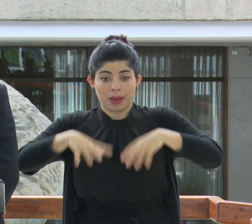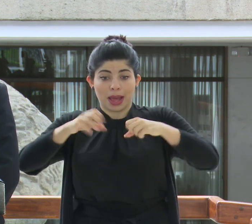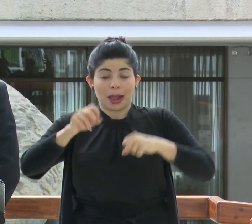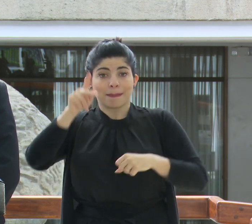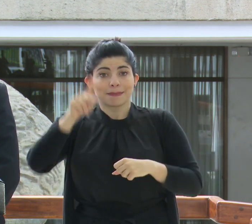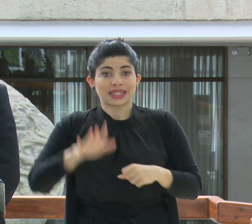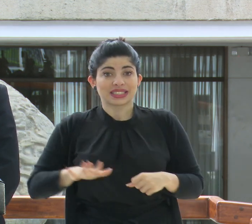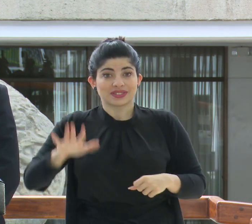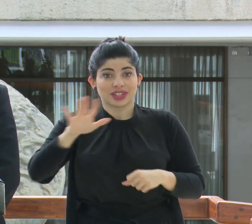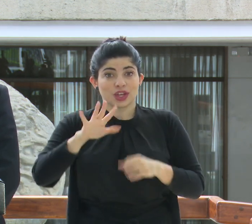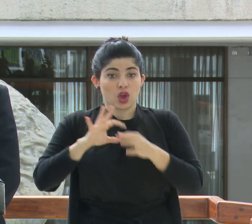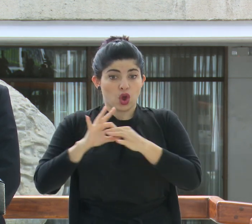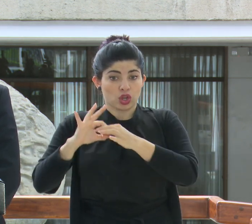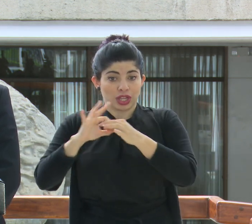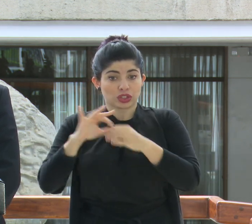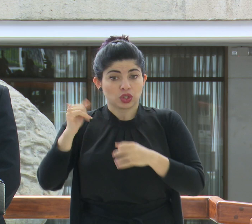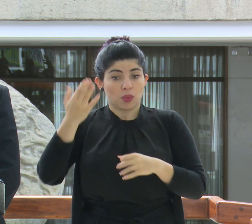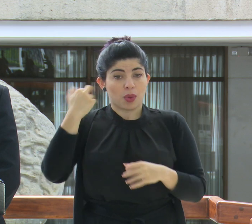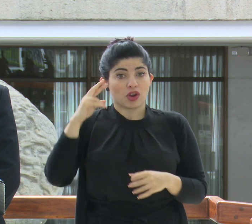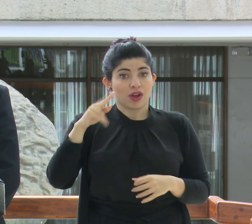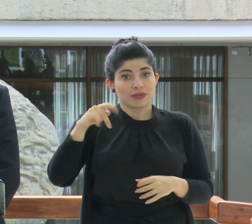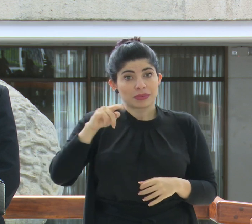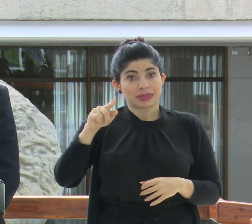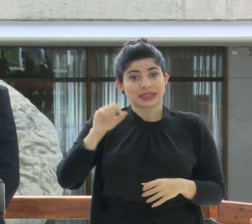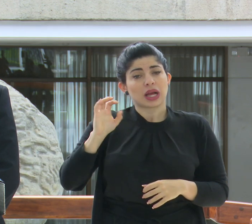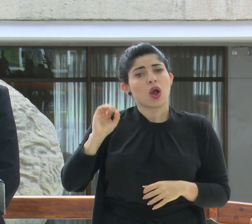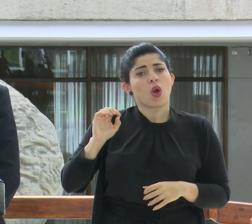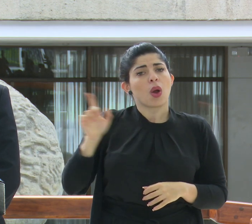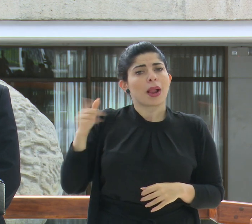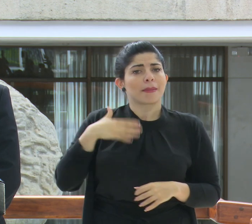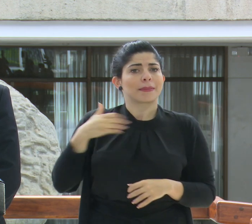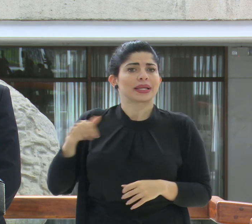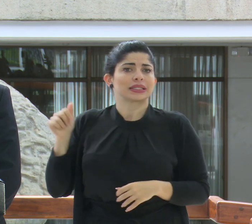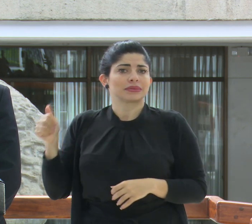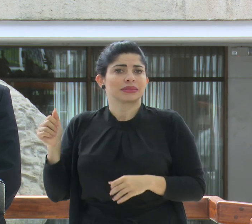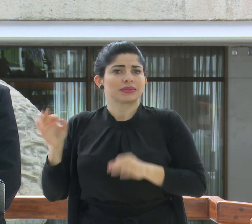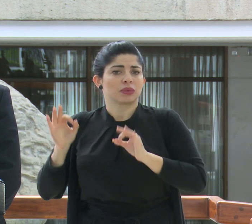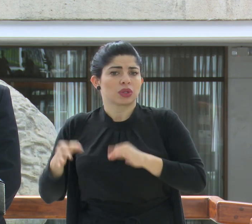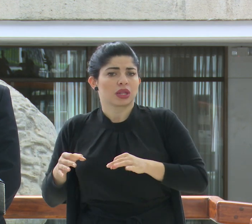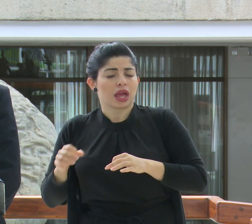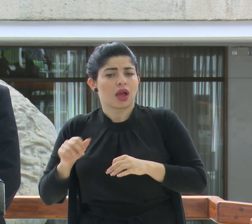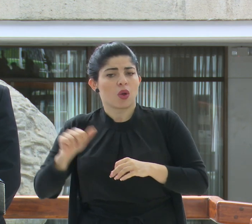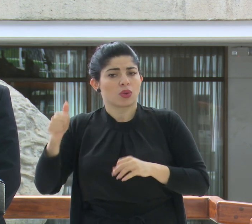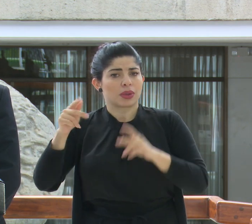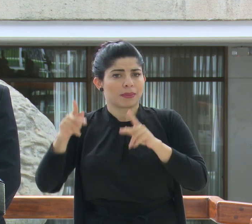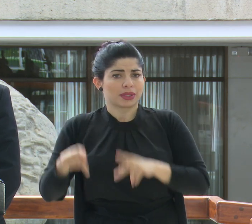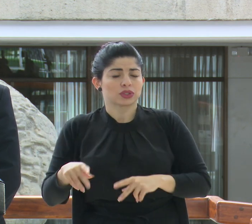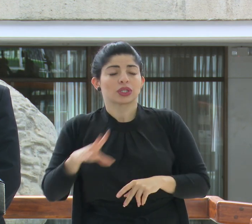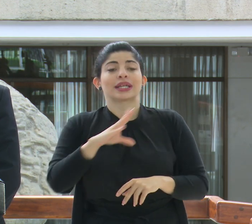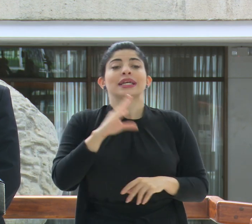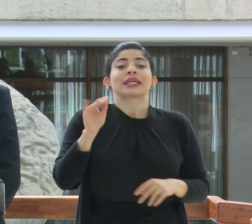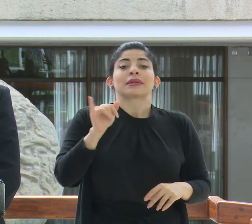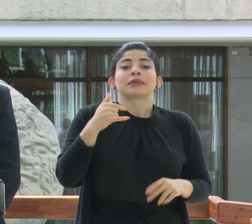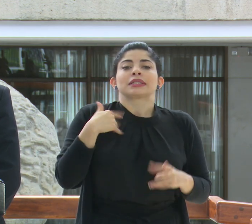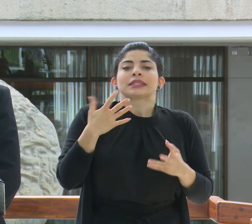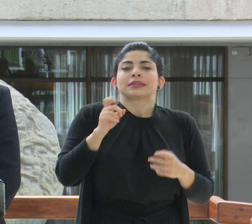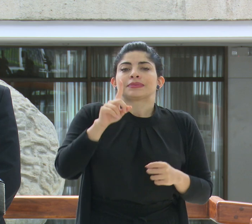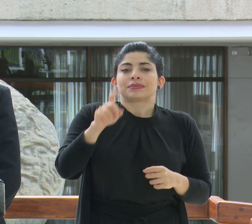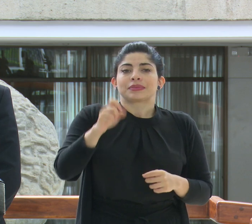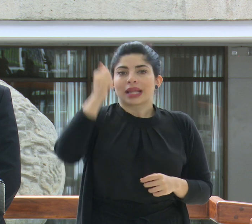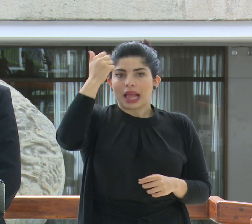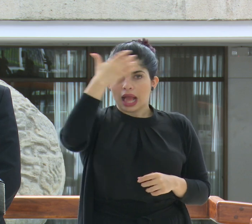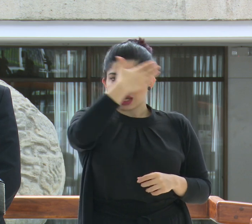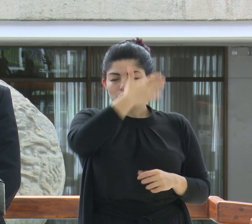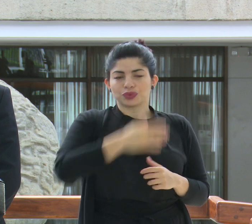Rodolfo Pisa, o esto es algo que después el presidente lo va a delegar en otra persona. Y quería preguntarle a don